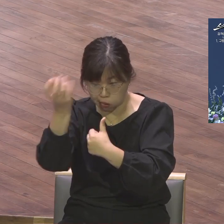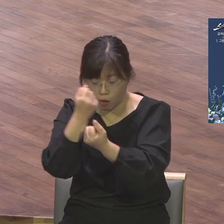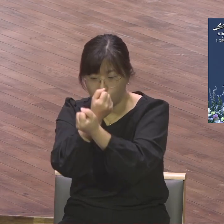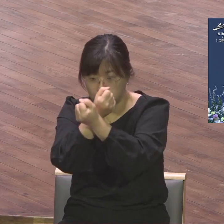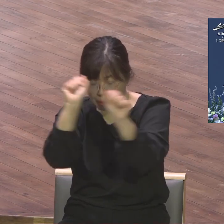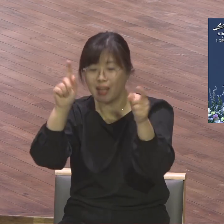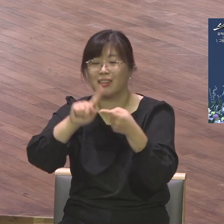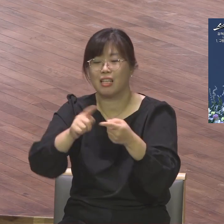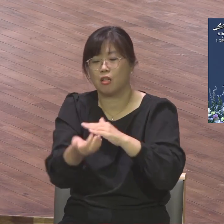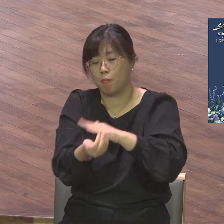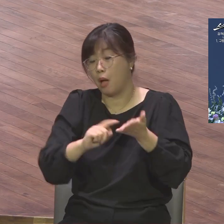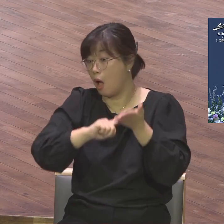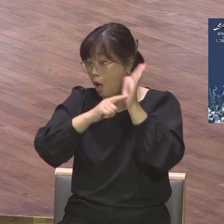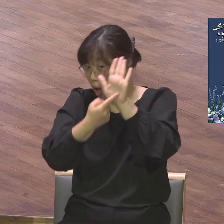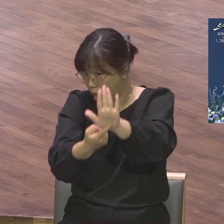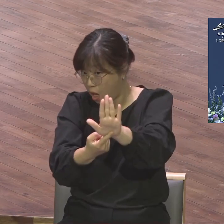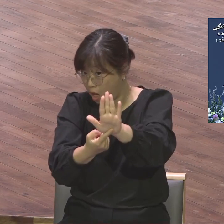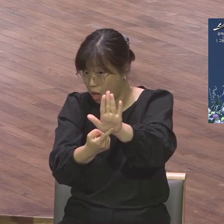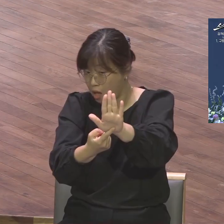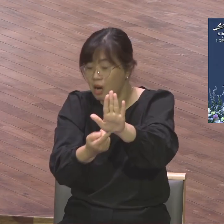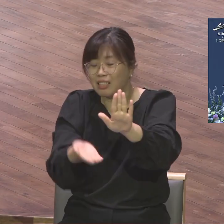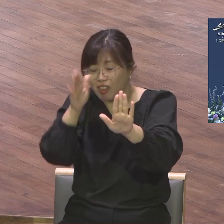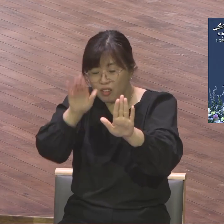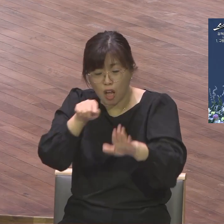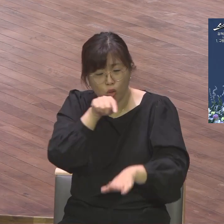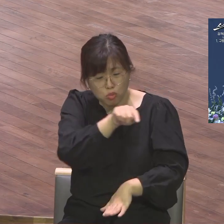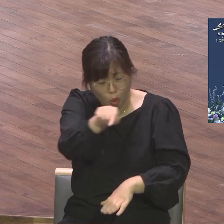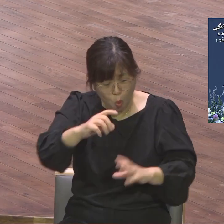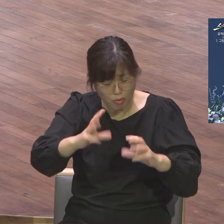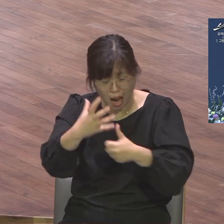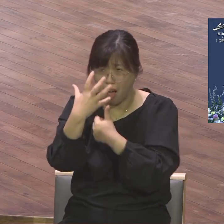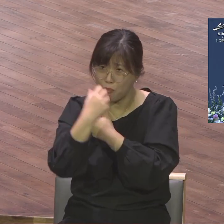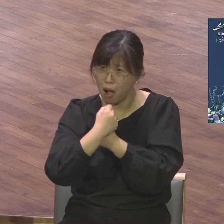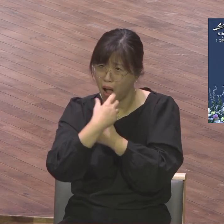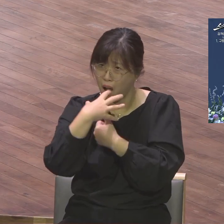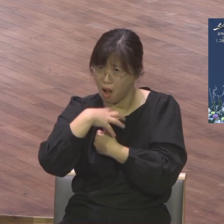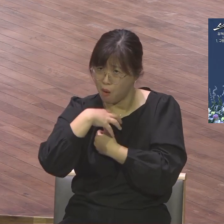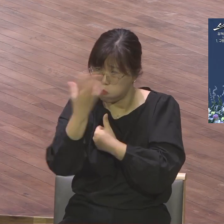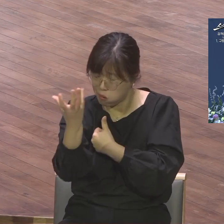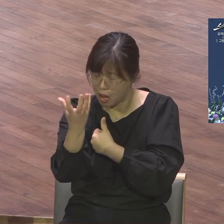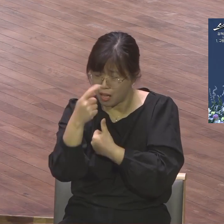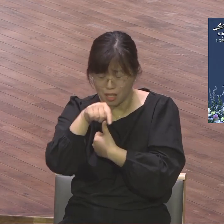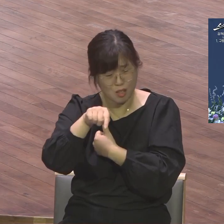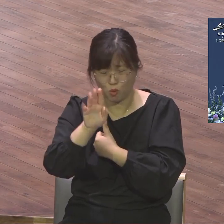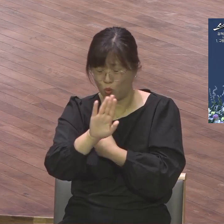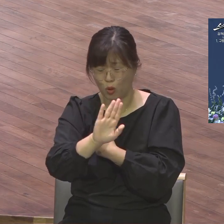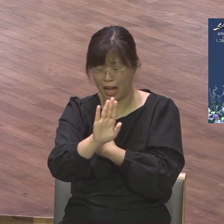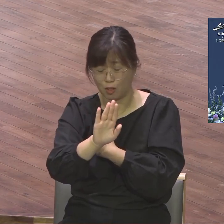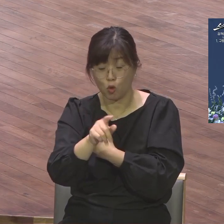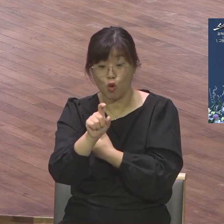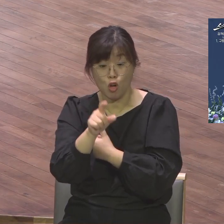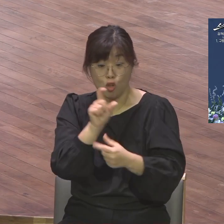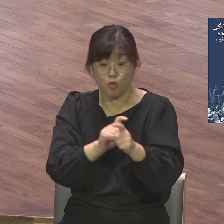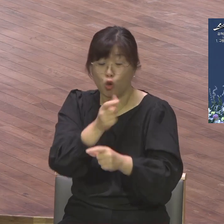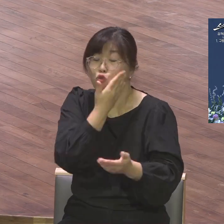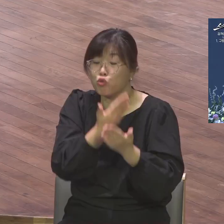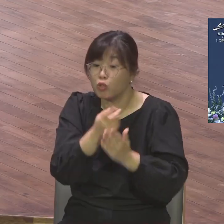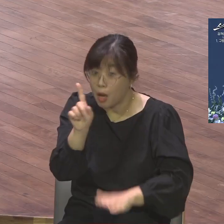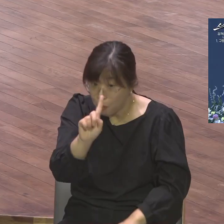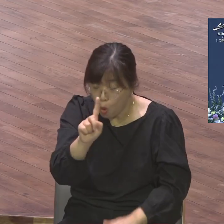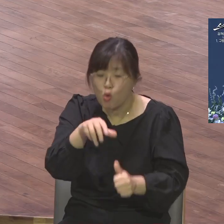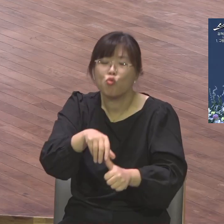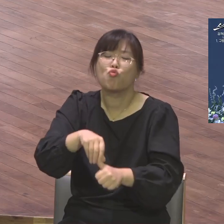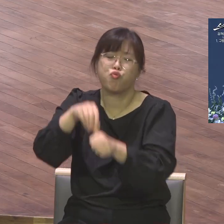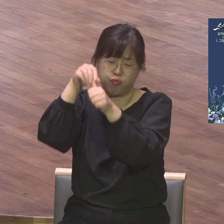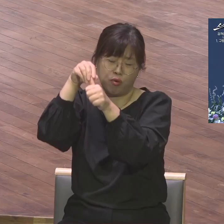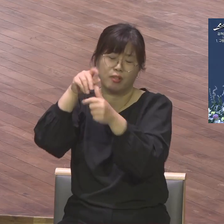다 메시아 구원 사역으로 완성이 된다라는 주장이. 자, 이사야 선지자는 하나님이